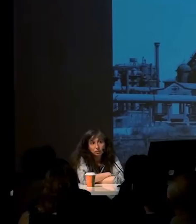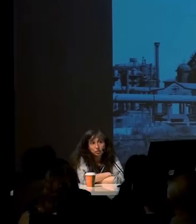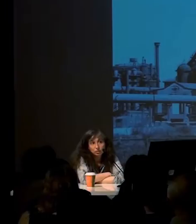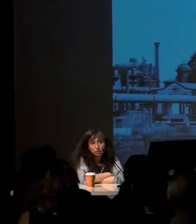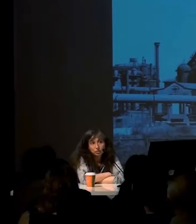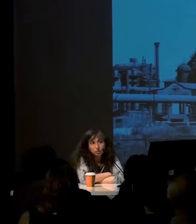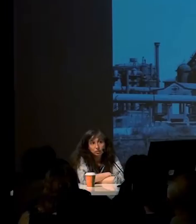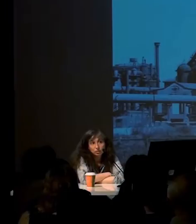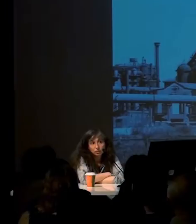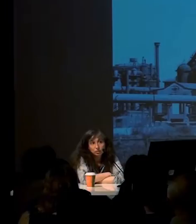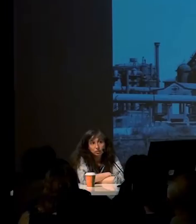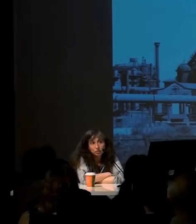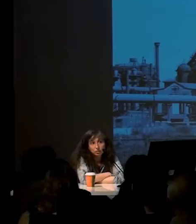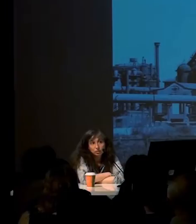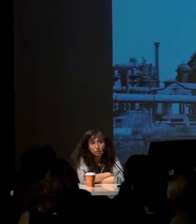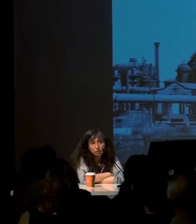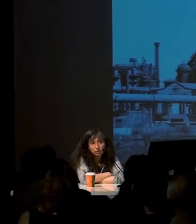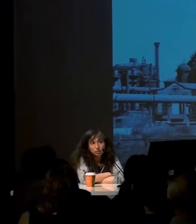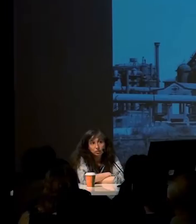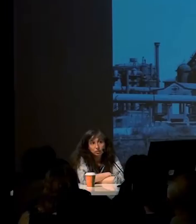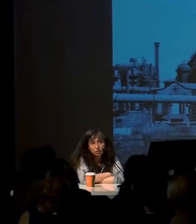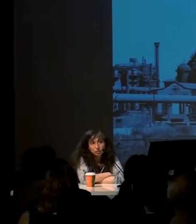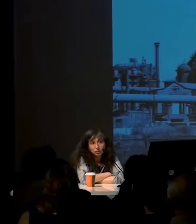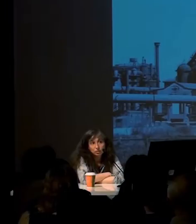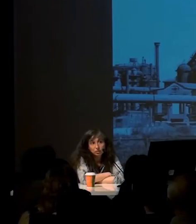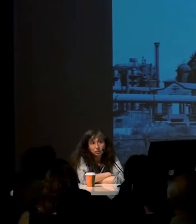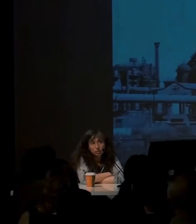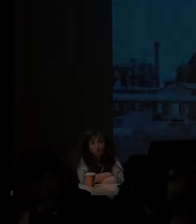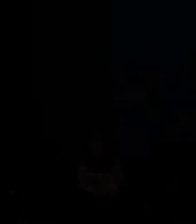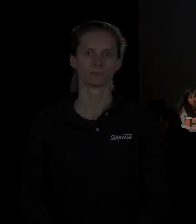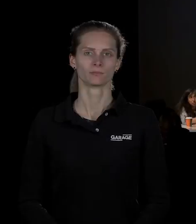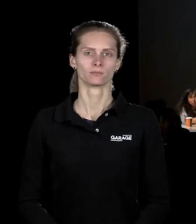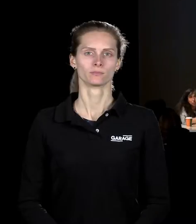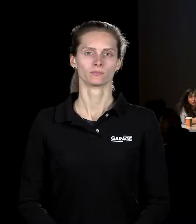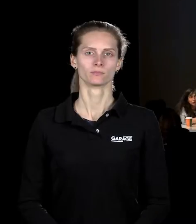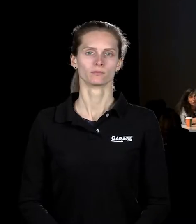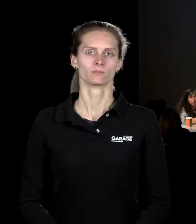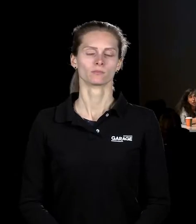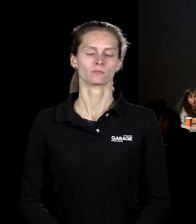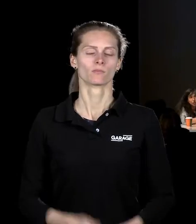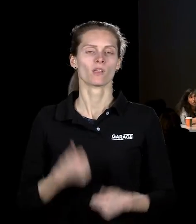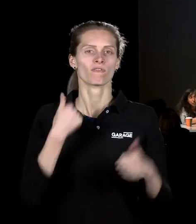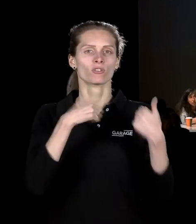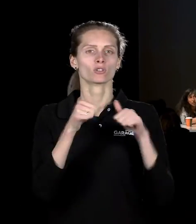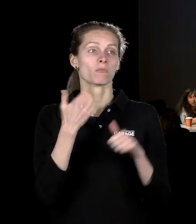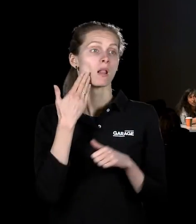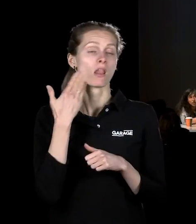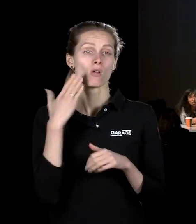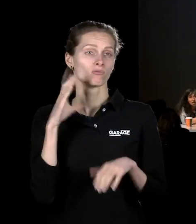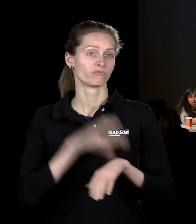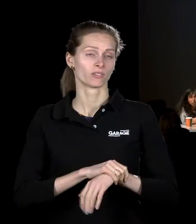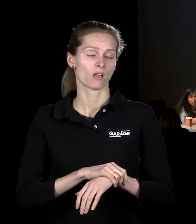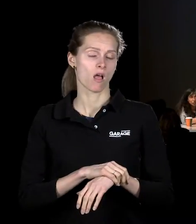первого. За ним еще резервуары и две трубы, одна выше другой. Причем в живописи это очень легко